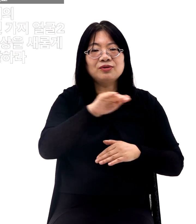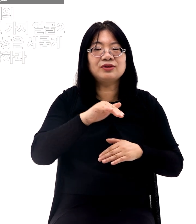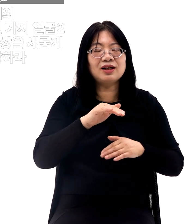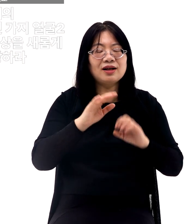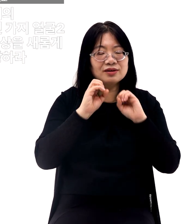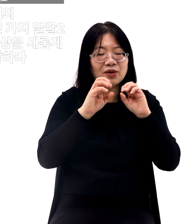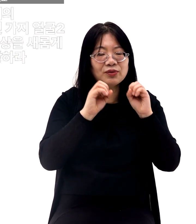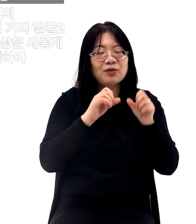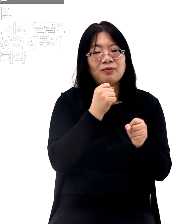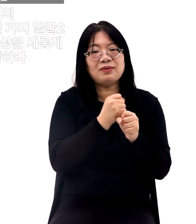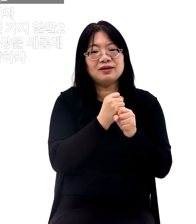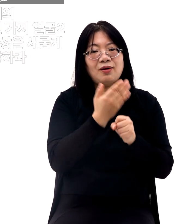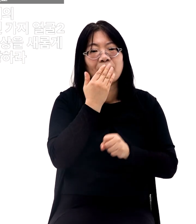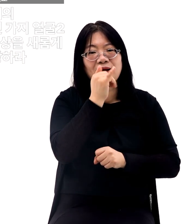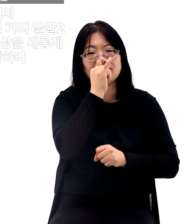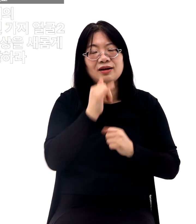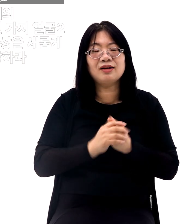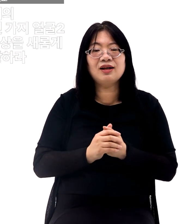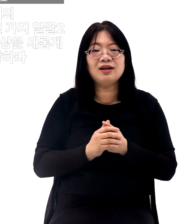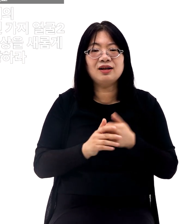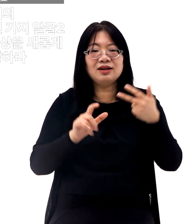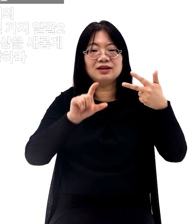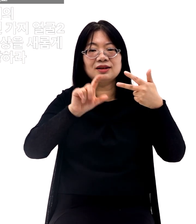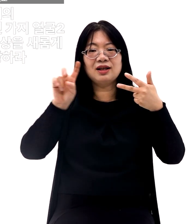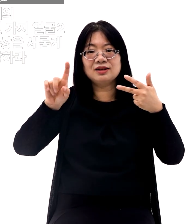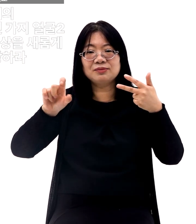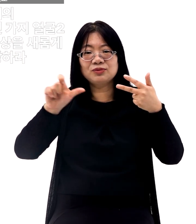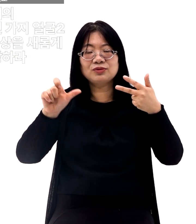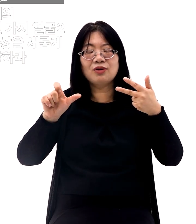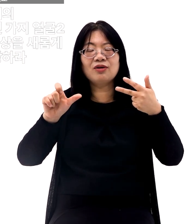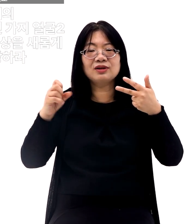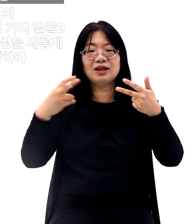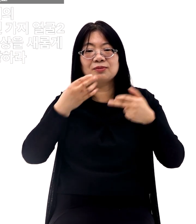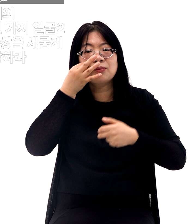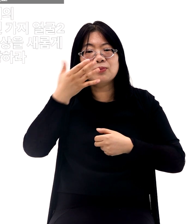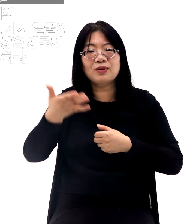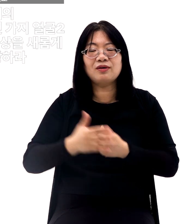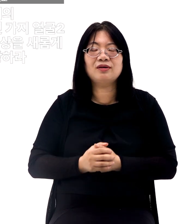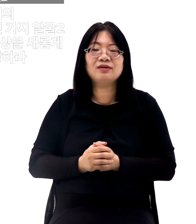믿습니까? 7장 15절을 다시 한번 띄워주실까요?